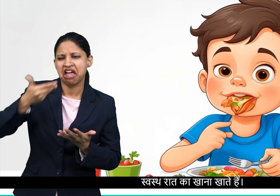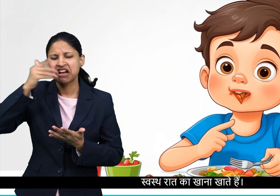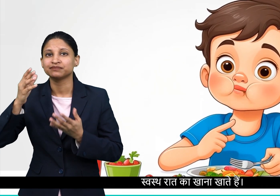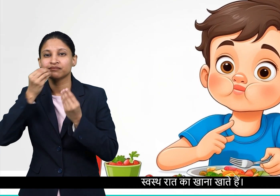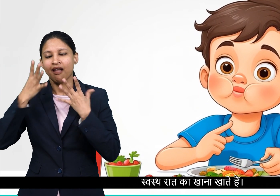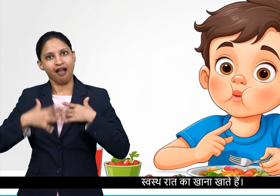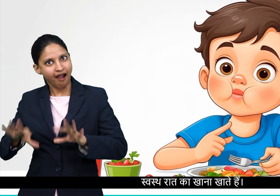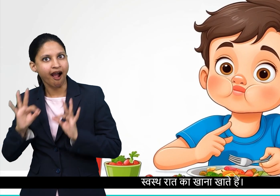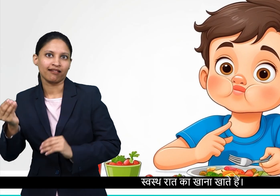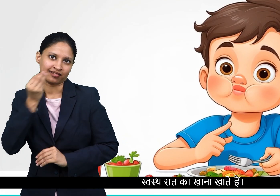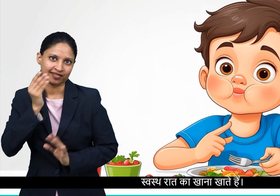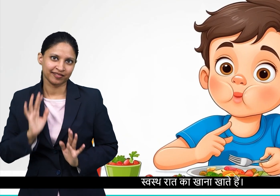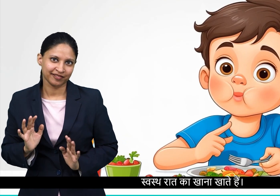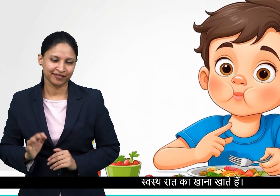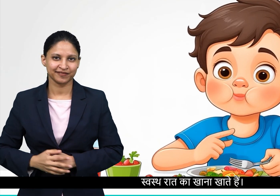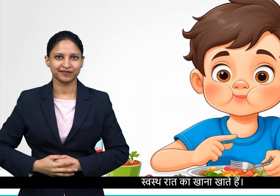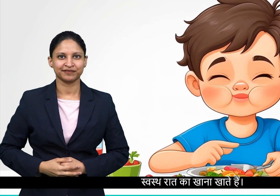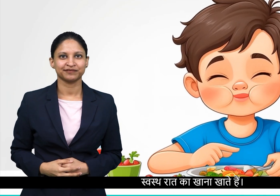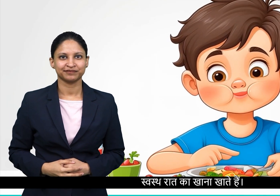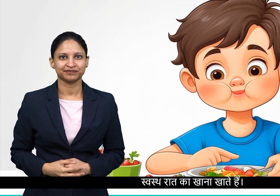स्वस्थ रात का खाना खाते हैं।